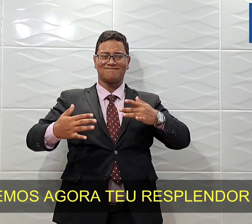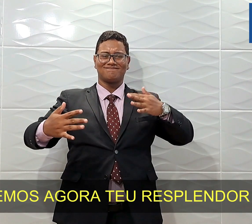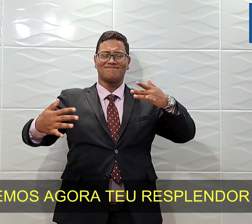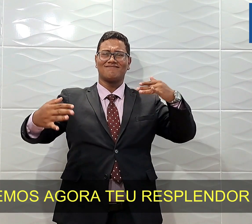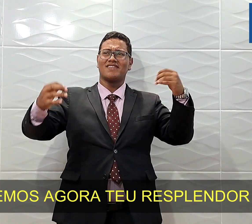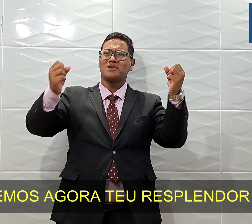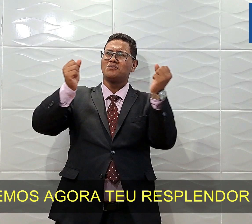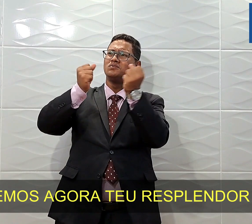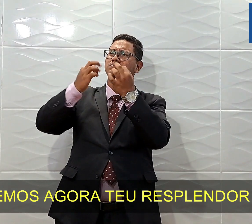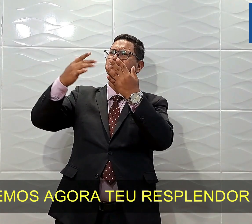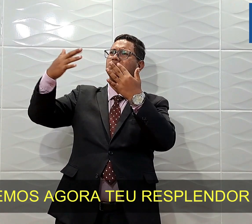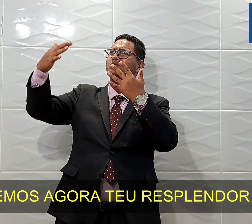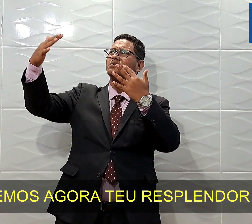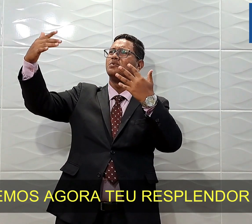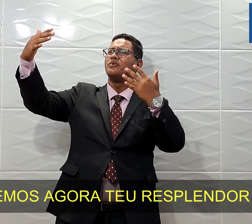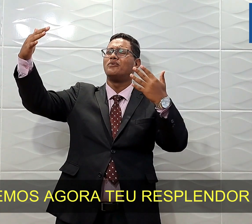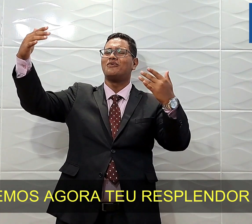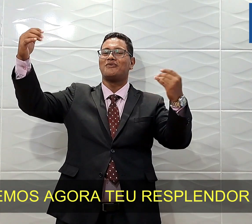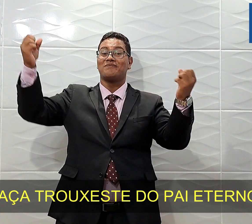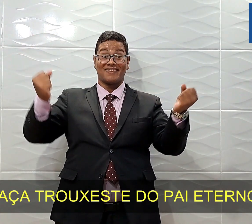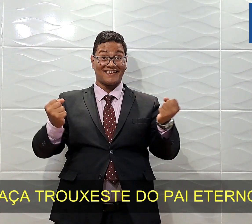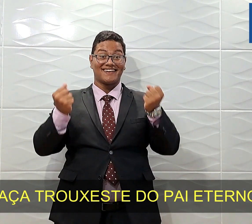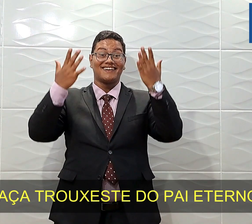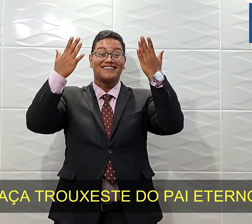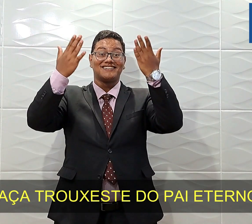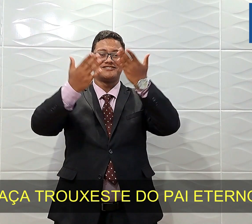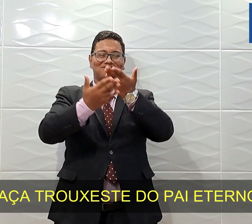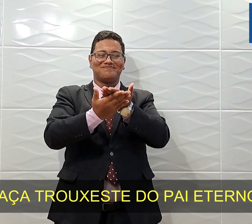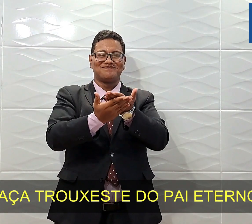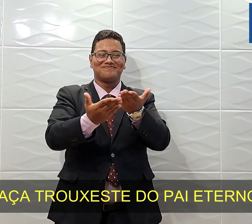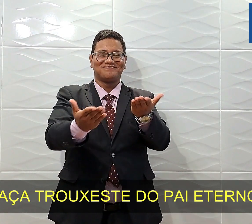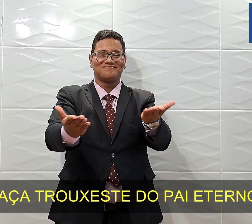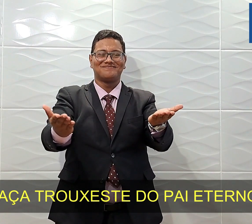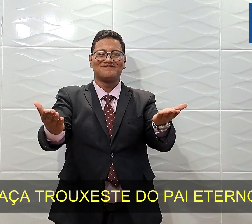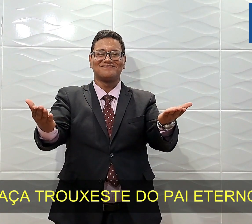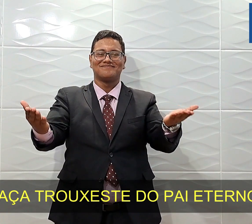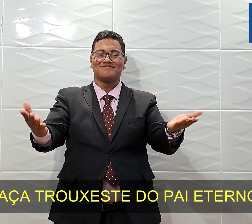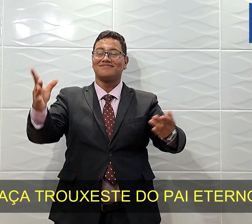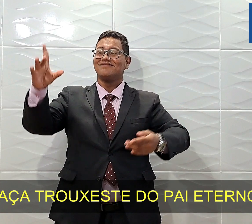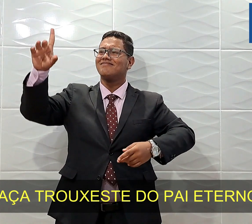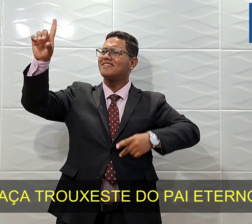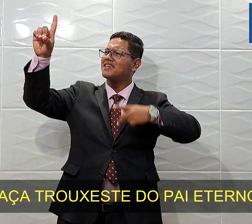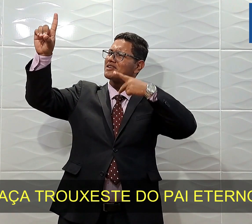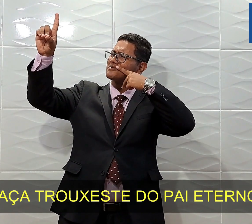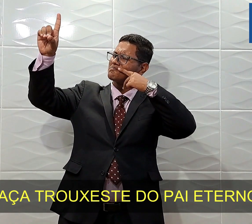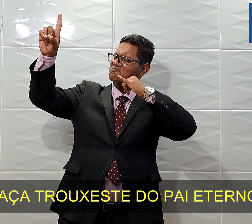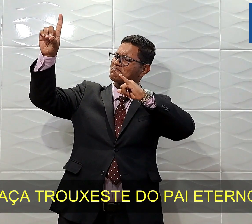resplendor Graça trouxeste, do